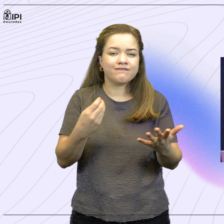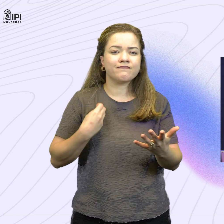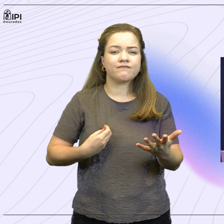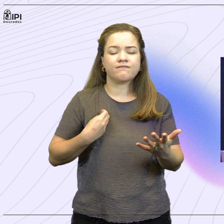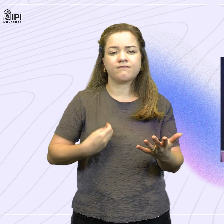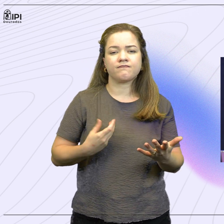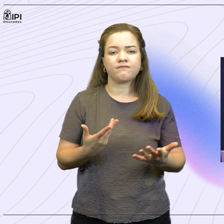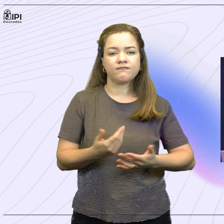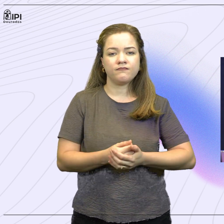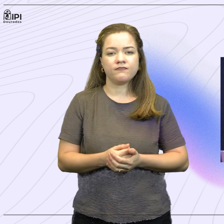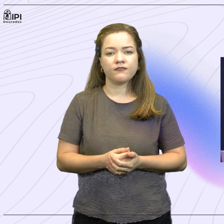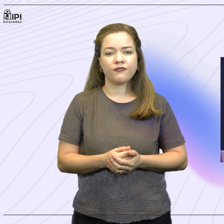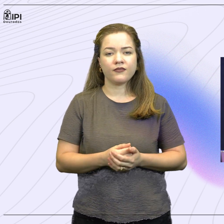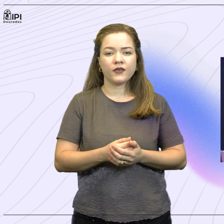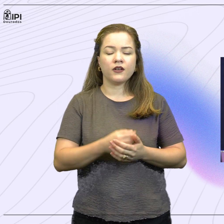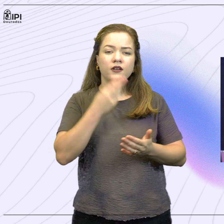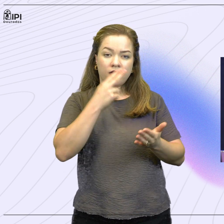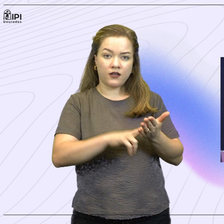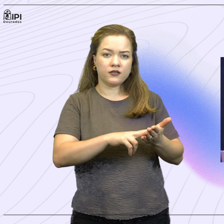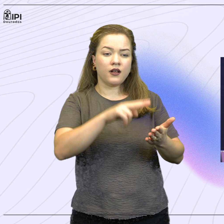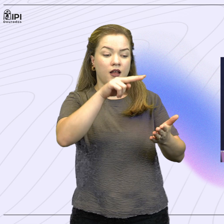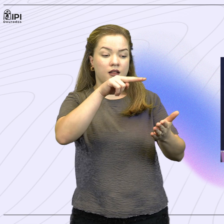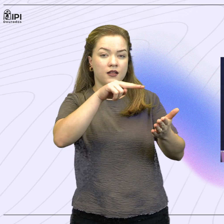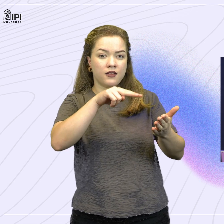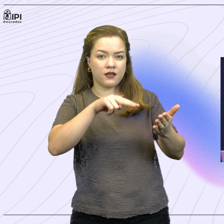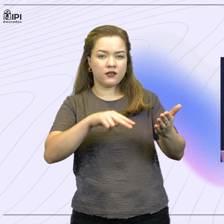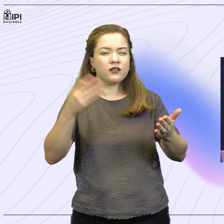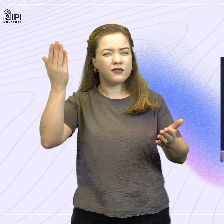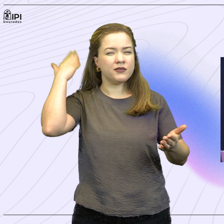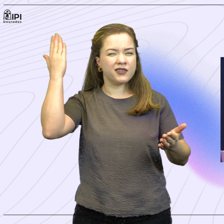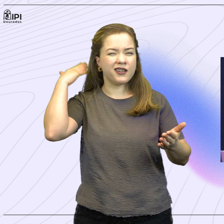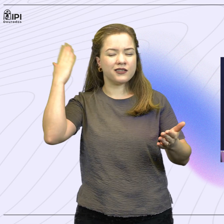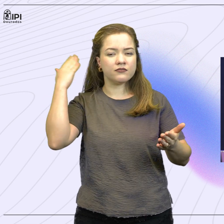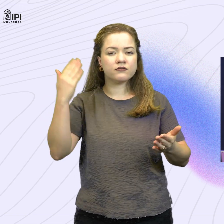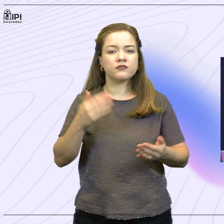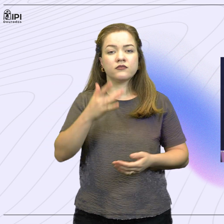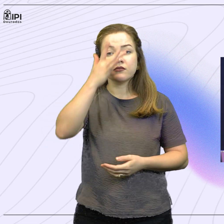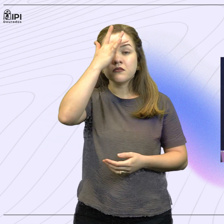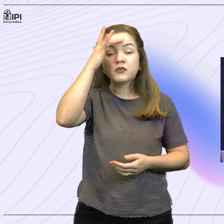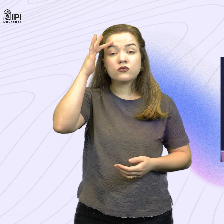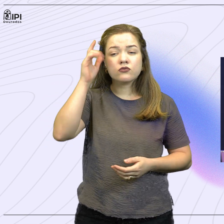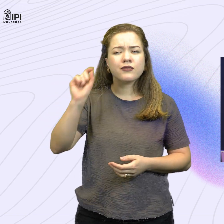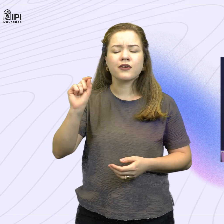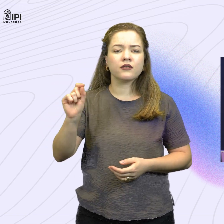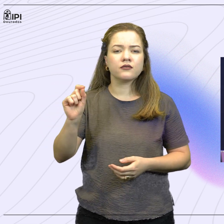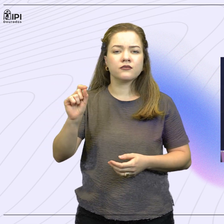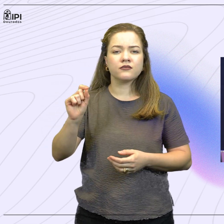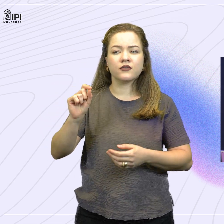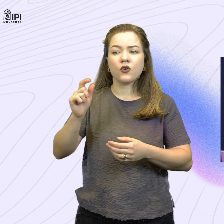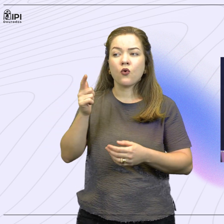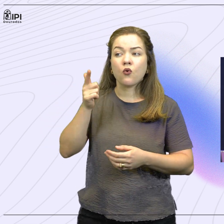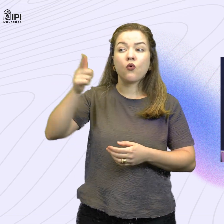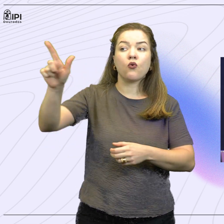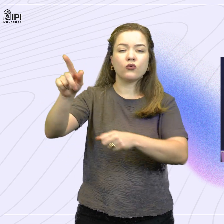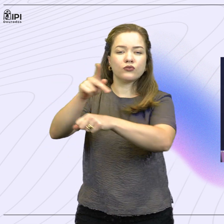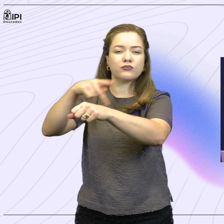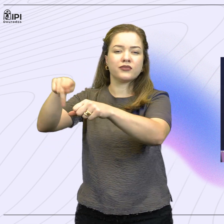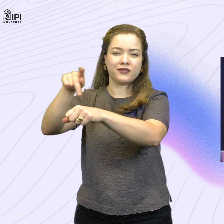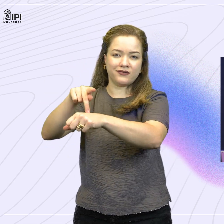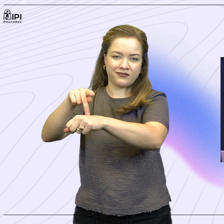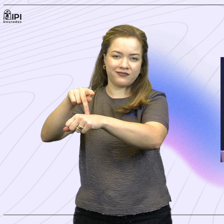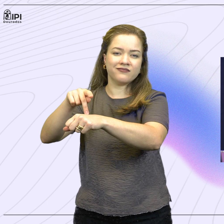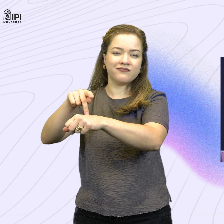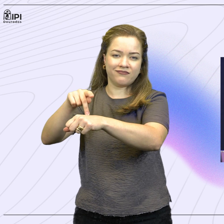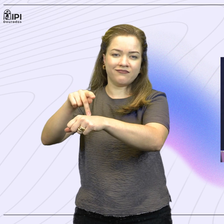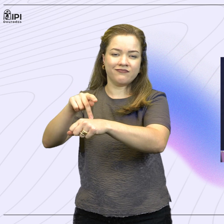vivenciar. Os leitores de Pedro eram principalmente estrangeiros e peregrinos. Capítulo 1, verso 1